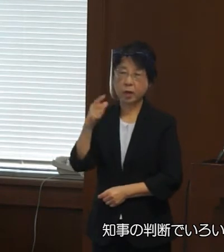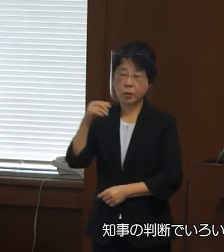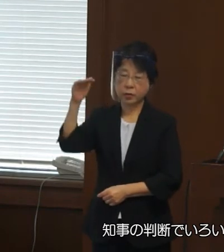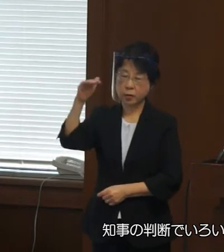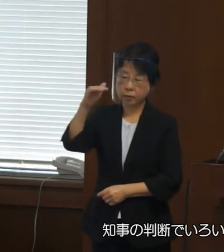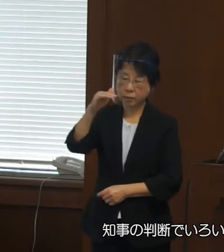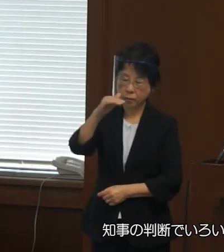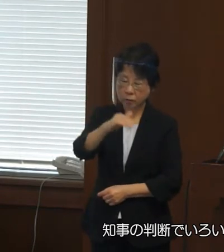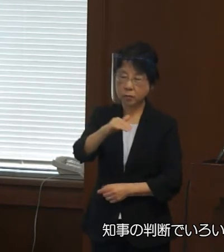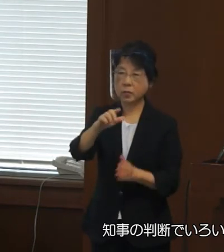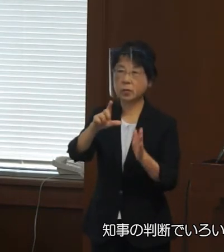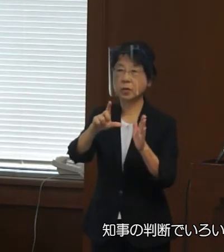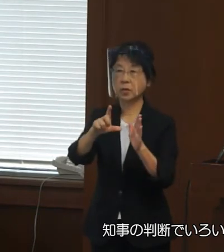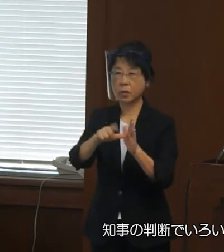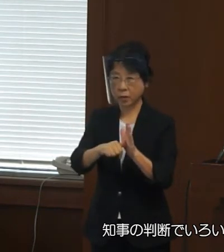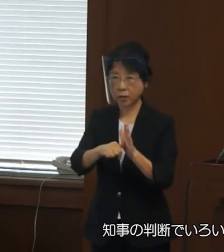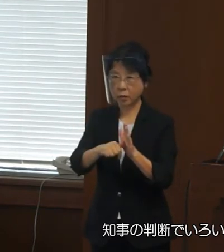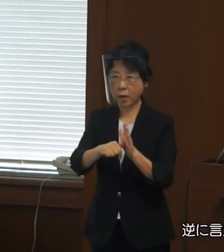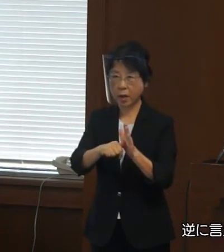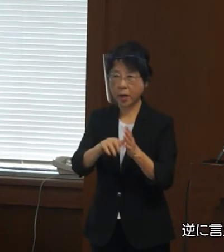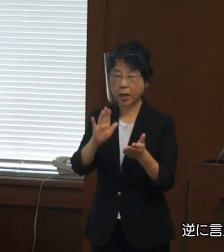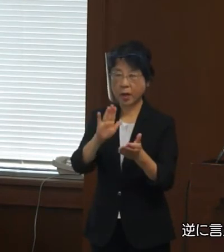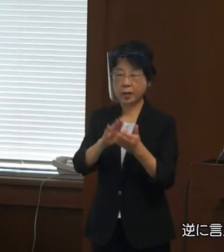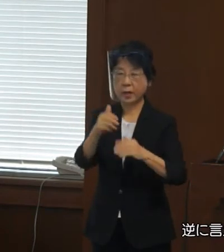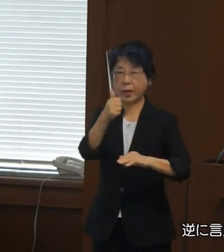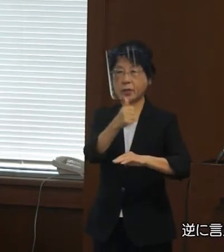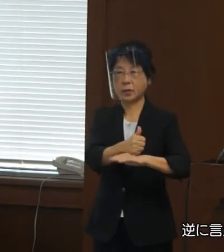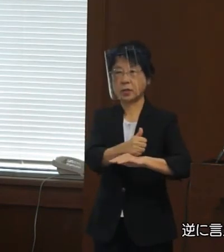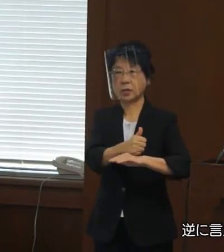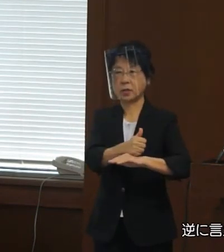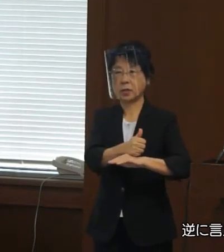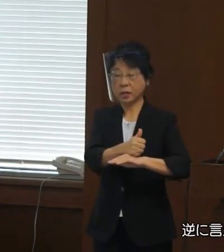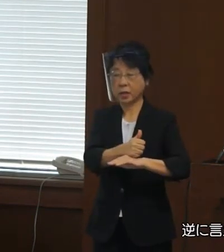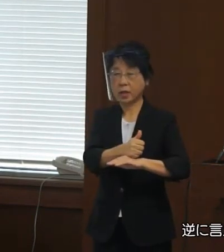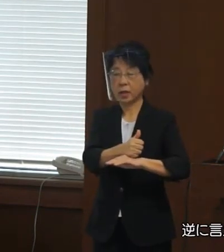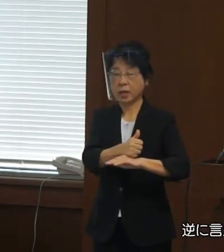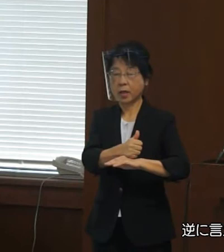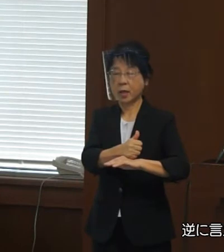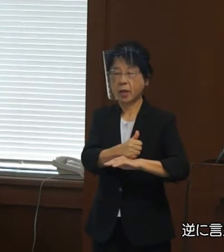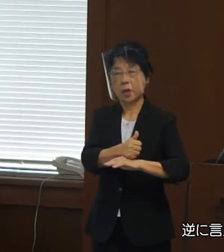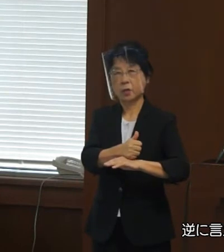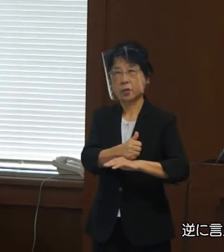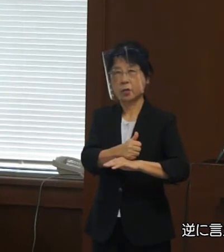う緩和することもできる。で逆に言えば、新たに